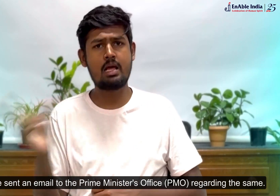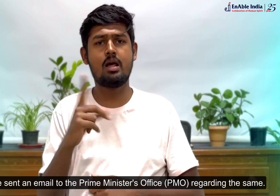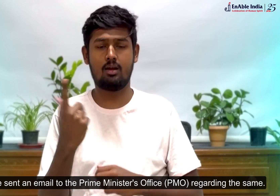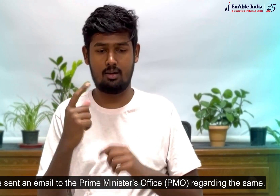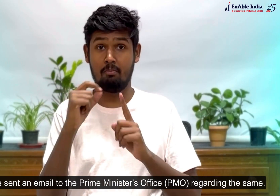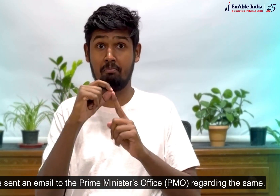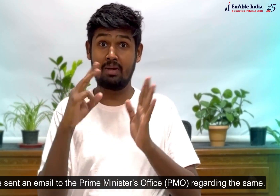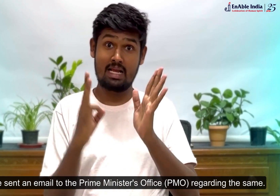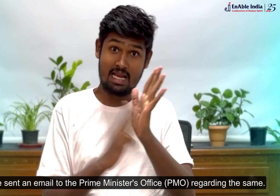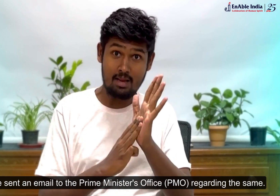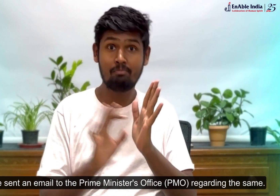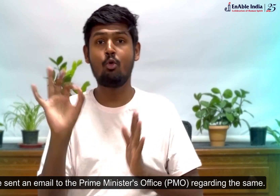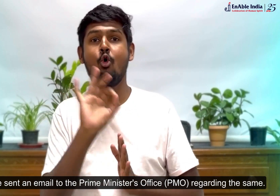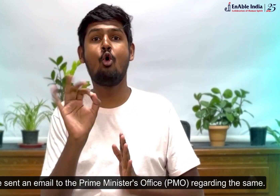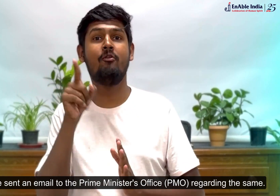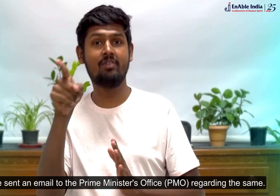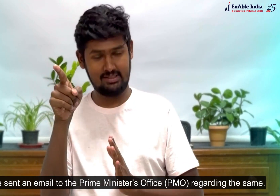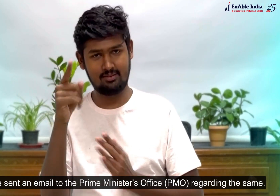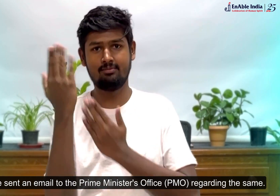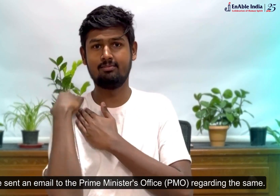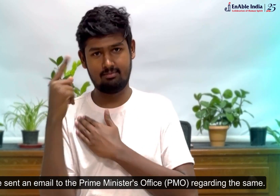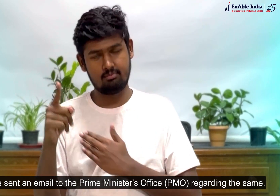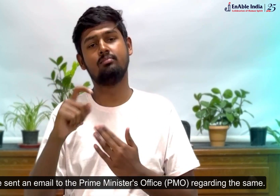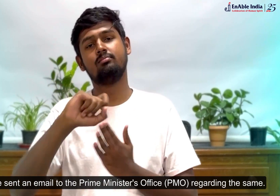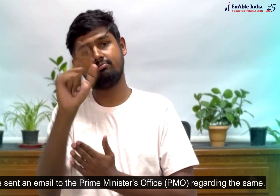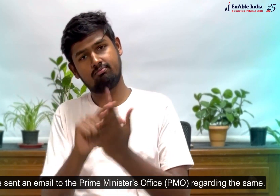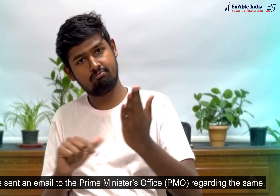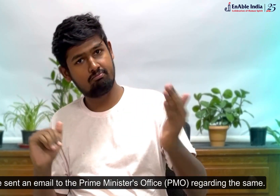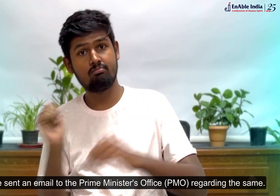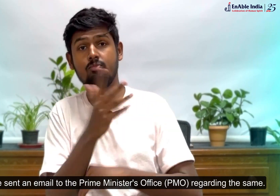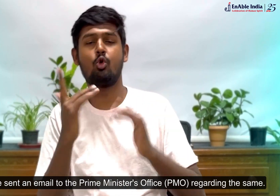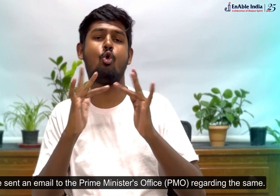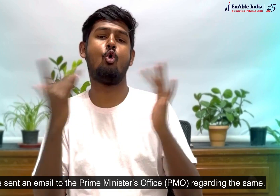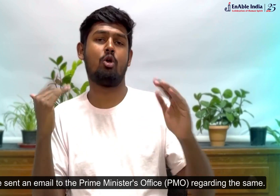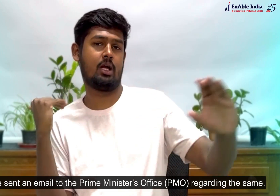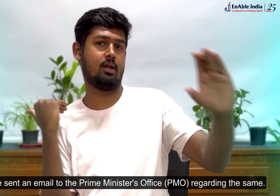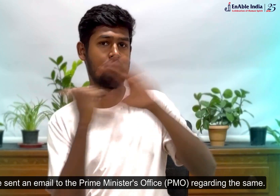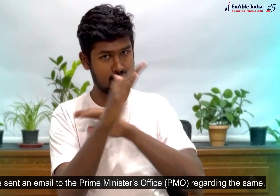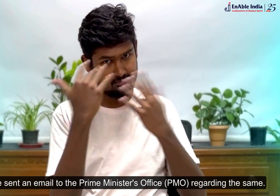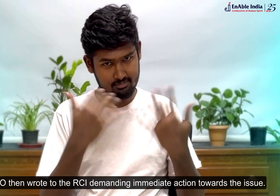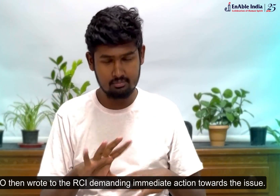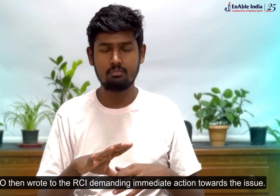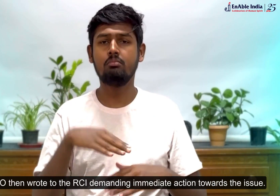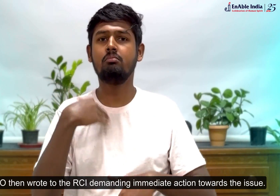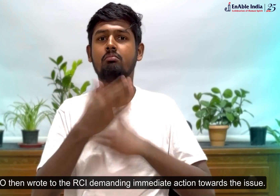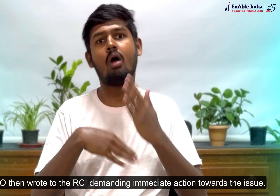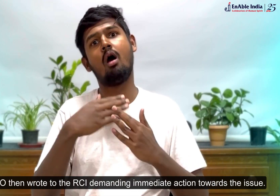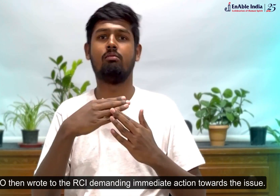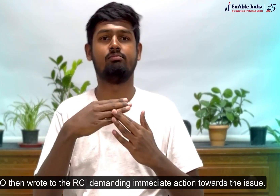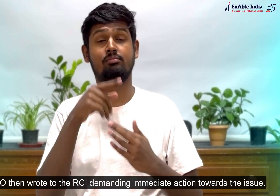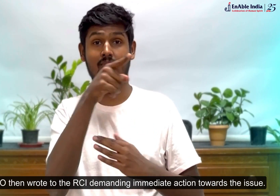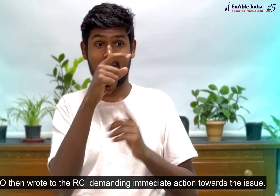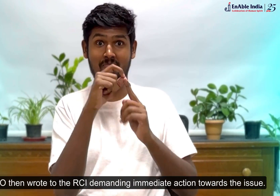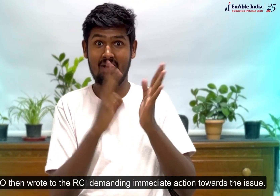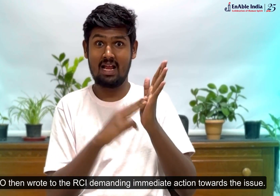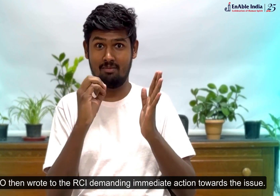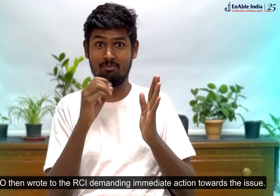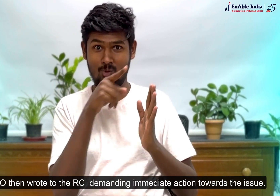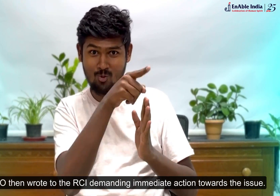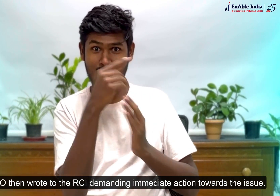इसके बाद उन्होंने इस संबंध में प्रधानमंत्री कार्यालय पीएमओ को एक ईमेल भेजा। इसके बाद पीएमओ ने आरसीआई को